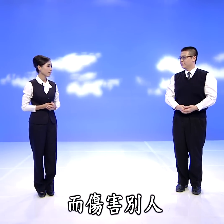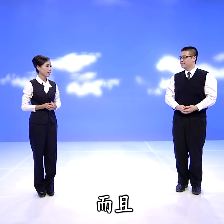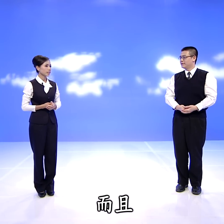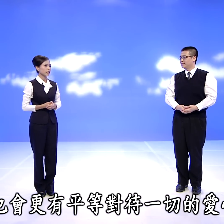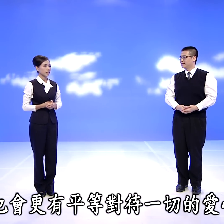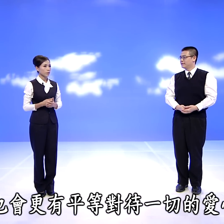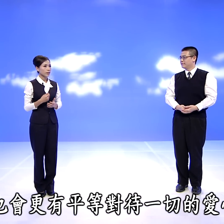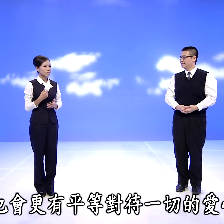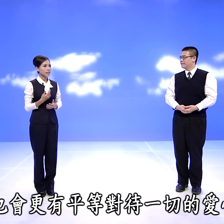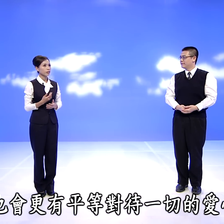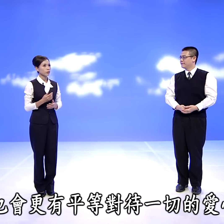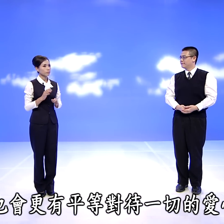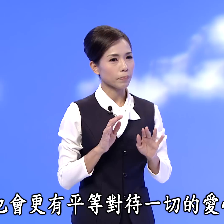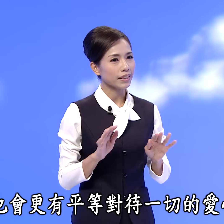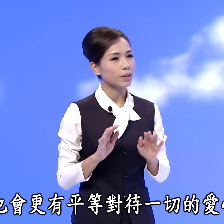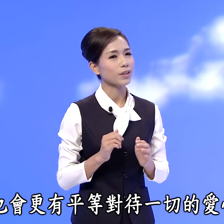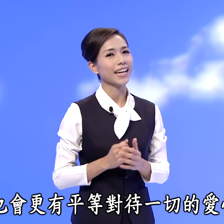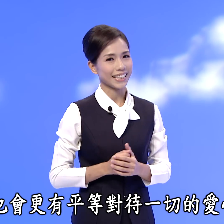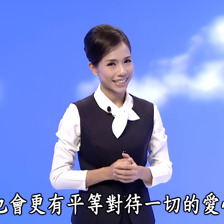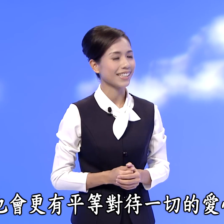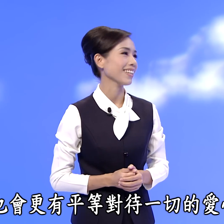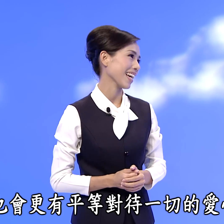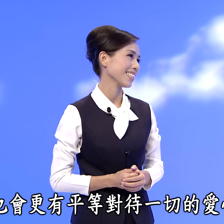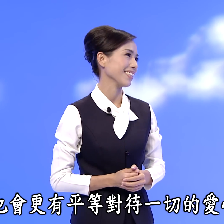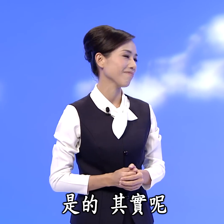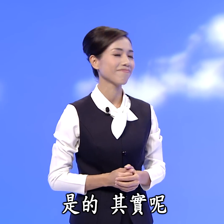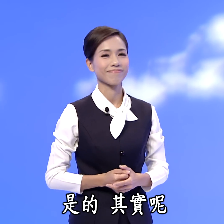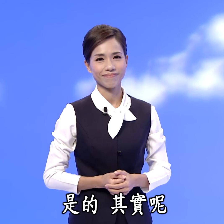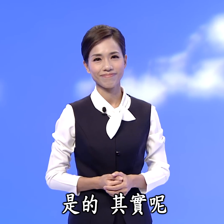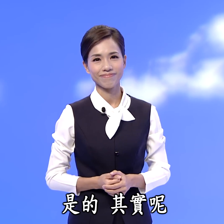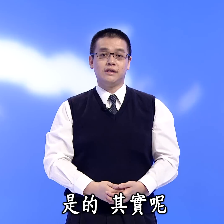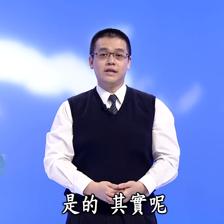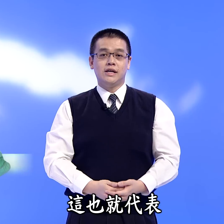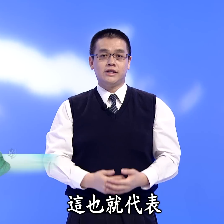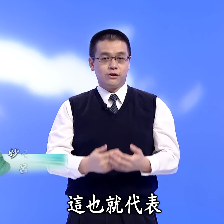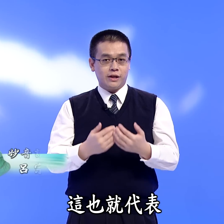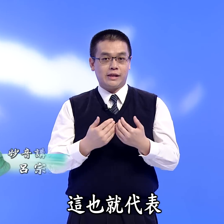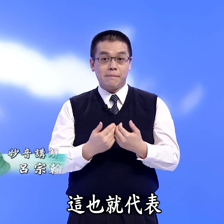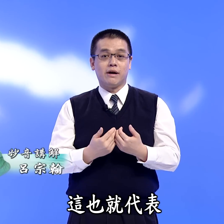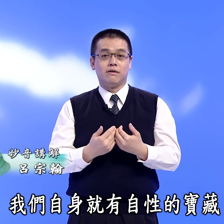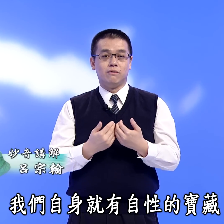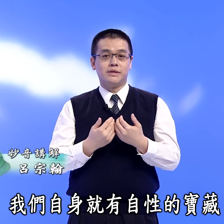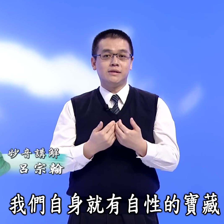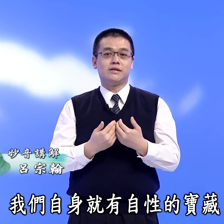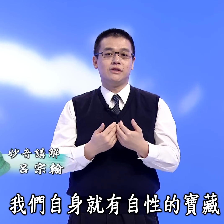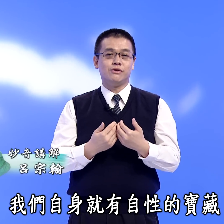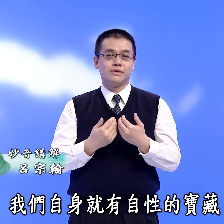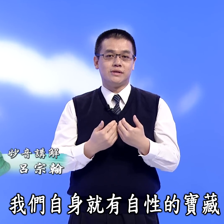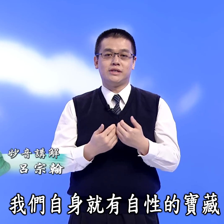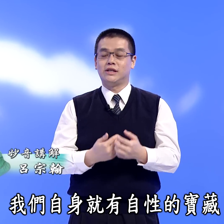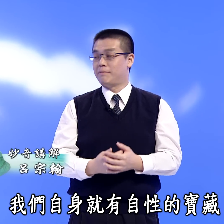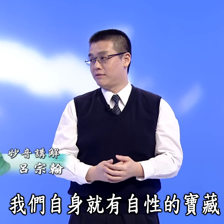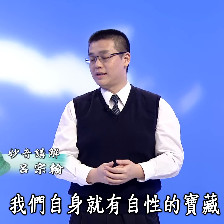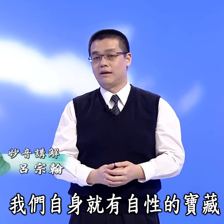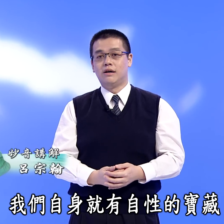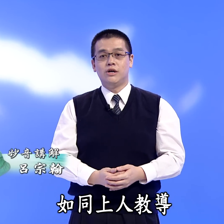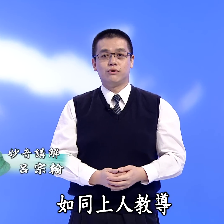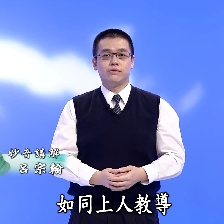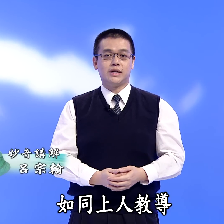而且也会更有平等对待一切的爱心。 是的，其实呢，这也就代表呢，我们自身就有自信的宝藏啊。如同上人